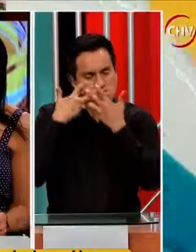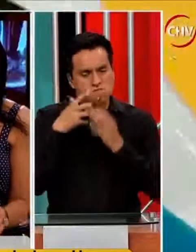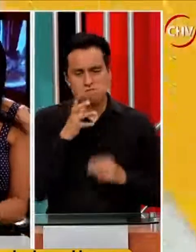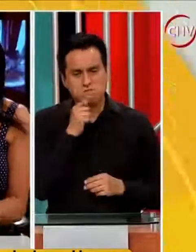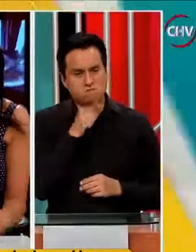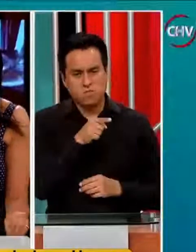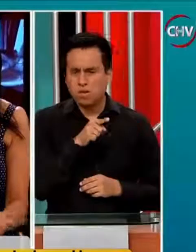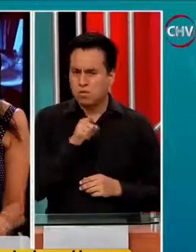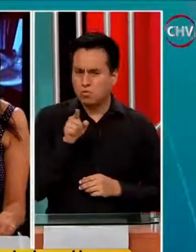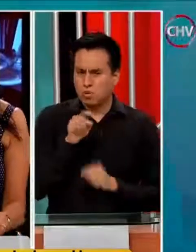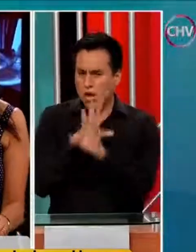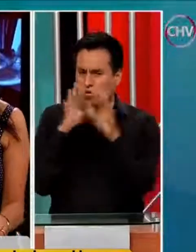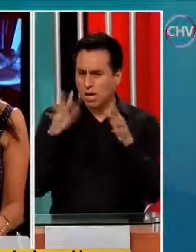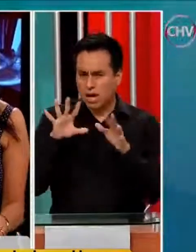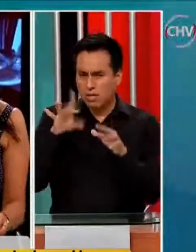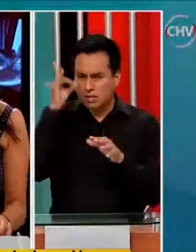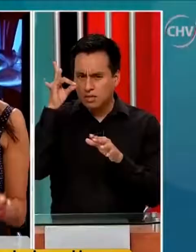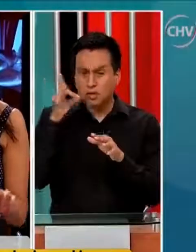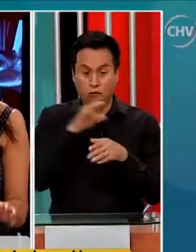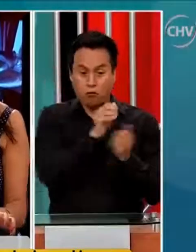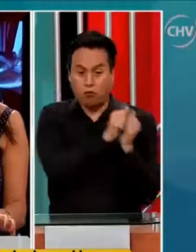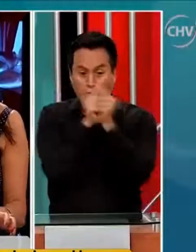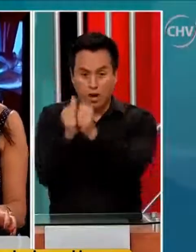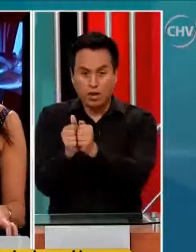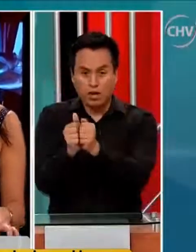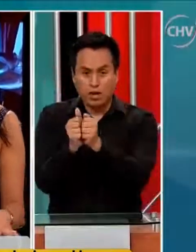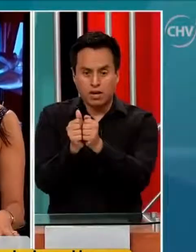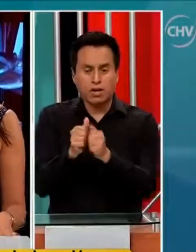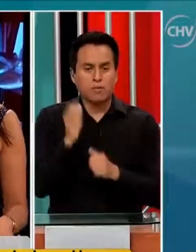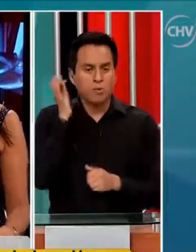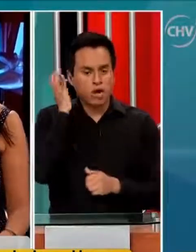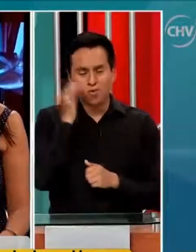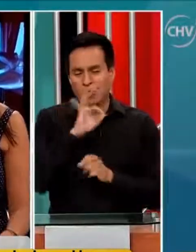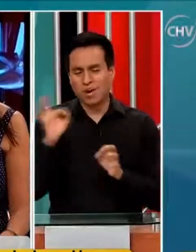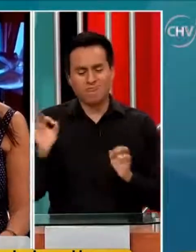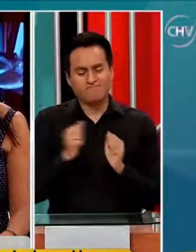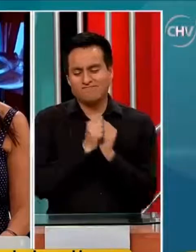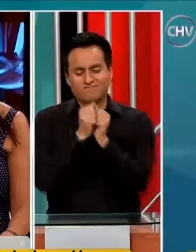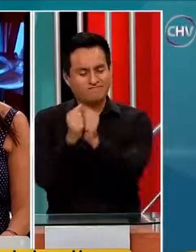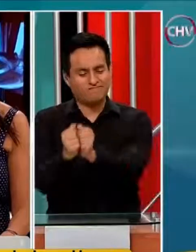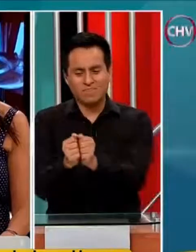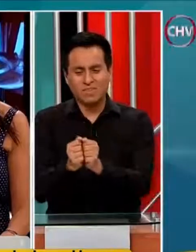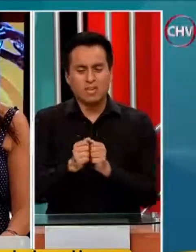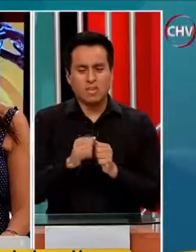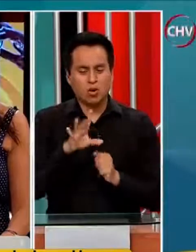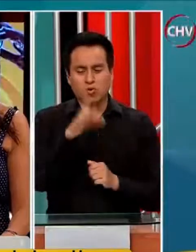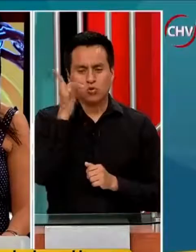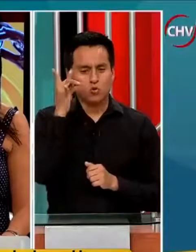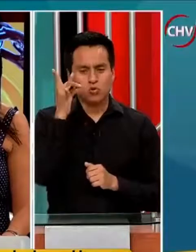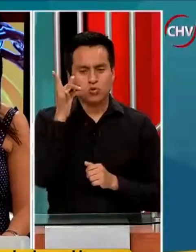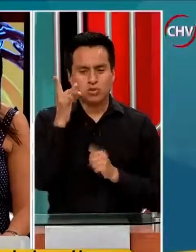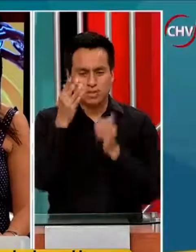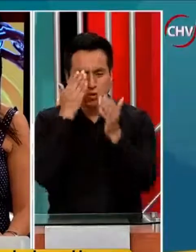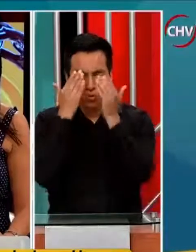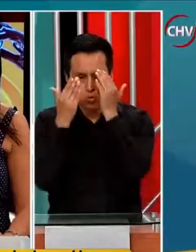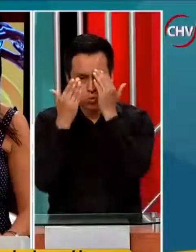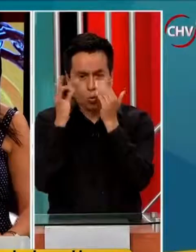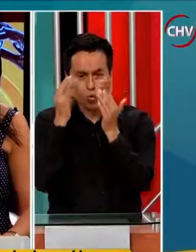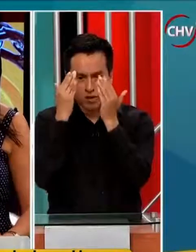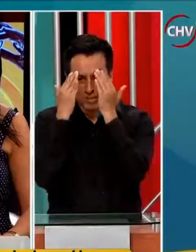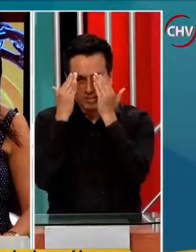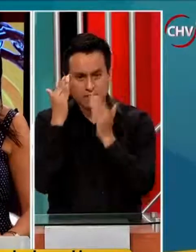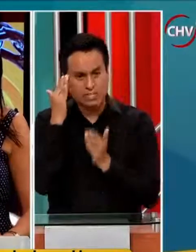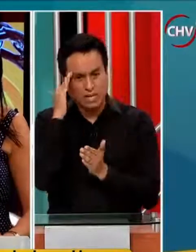¿Pero nunca esclarecieron ese punto? ¿Nunca lo llevaron a algún facultativo que lo pudiera evaluar? Ella nunca encontró un psicólogo o un